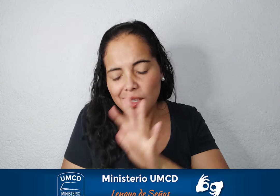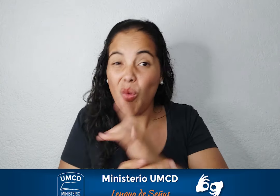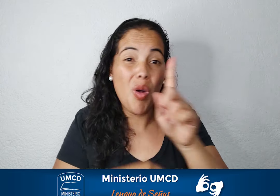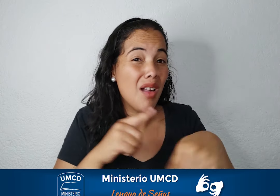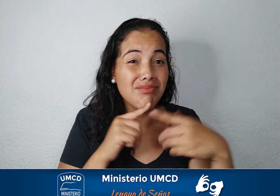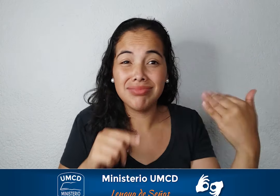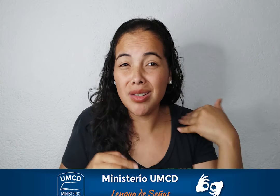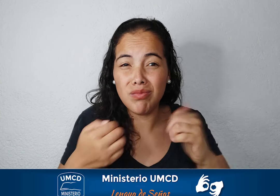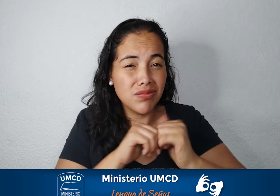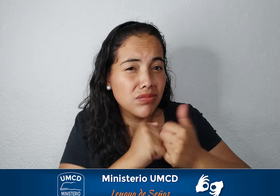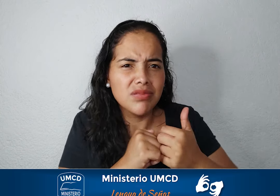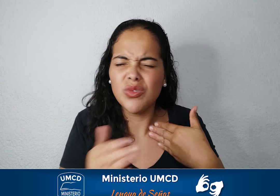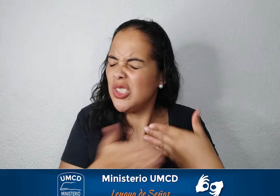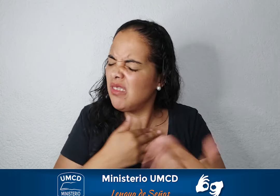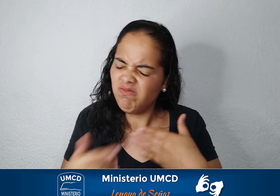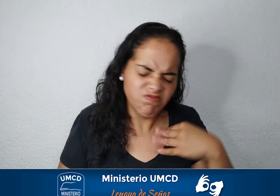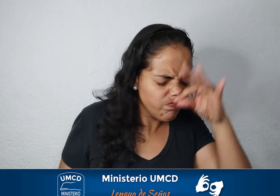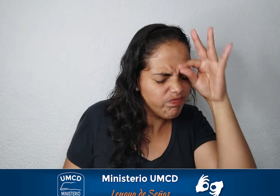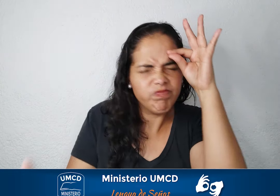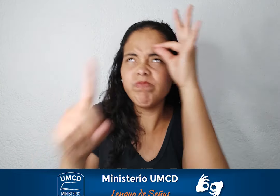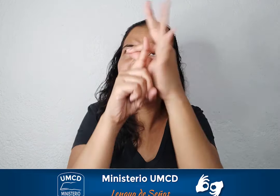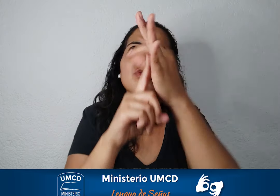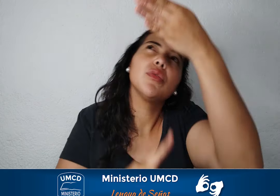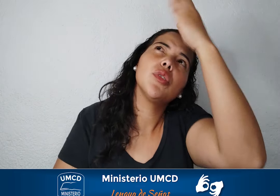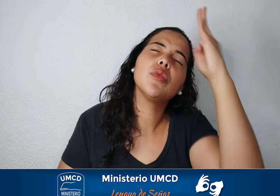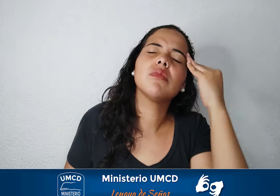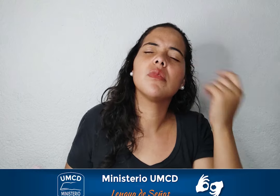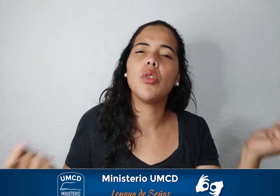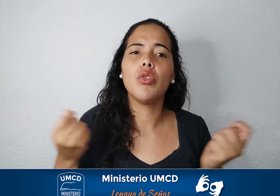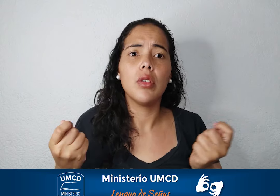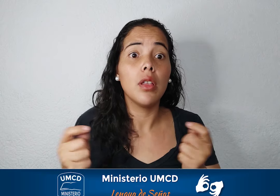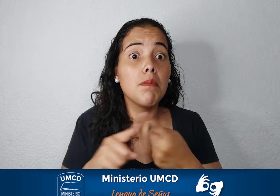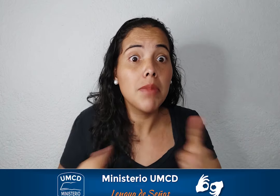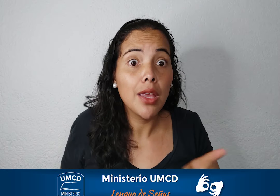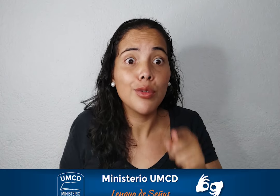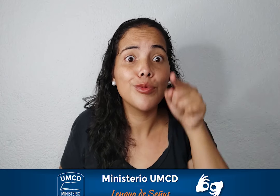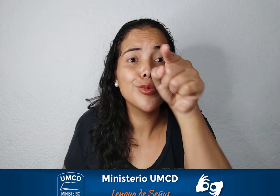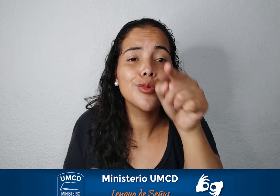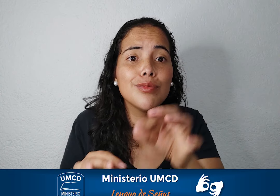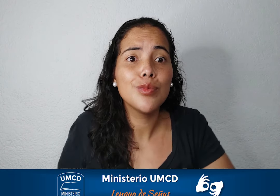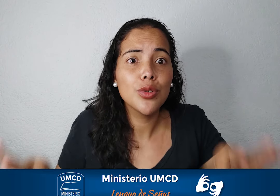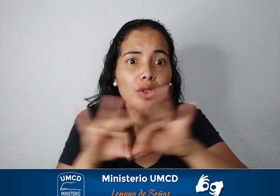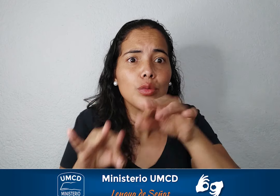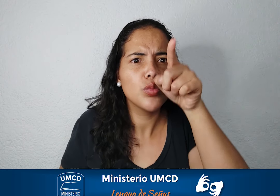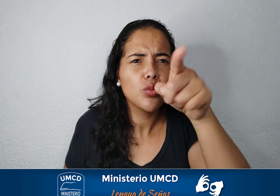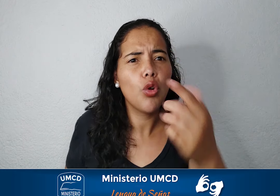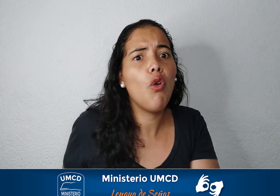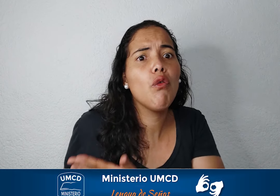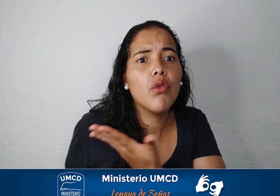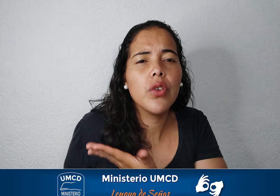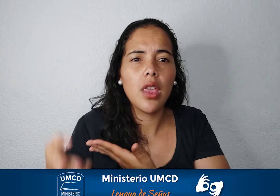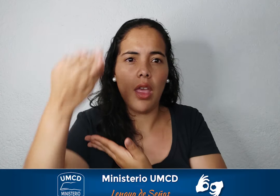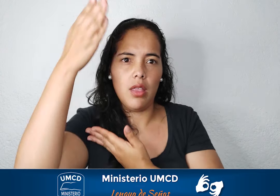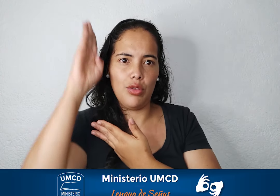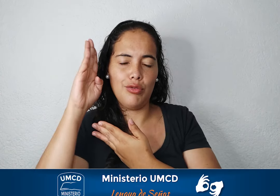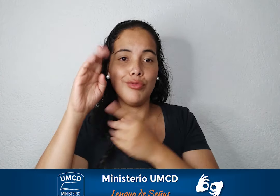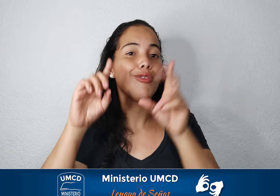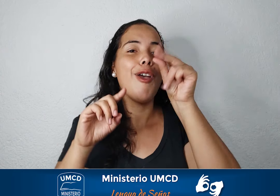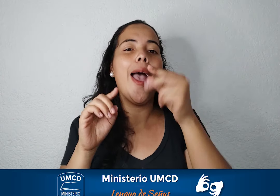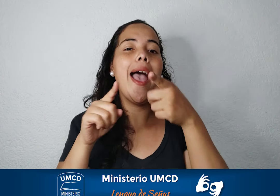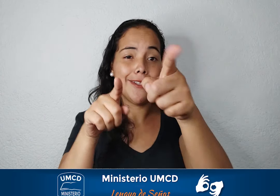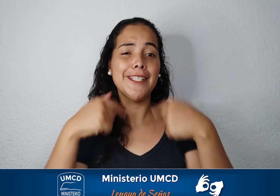vida, sabiendo que quien está en el control de todo es Dios. En otras palabras, no importa qué tanto usted